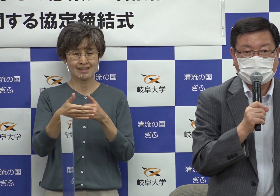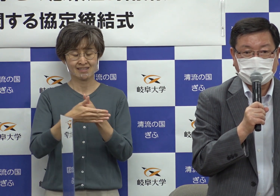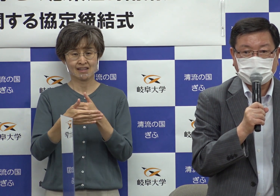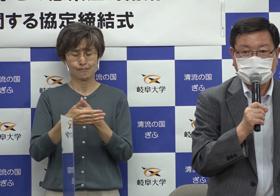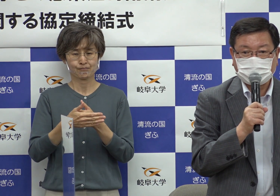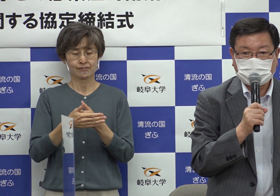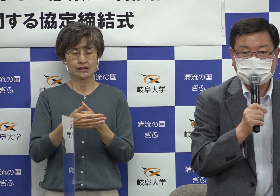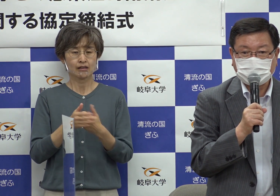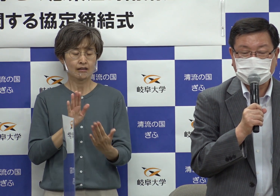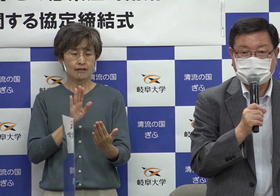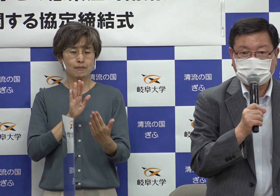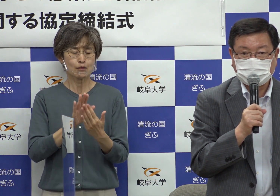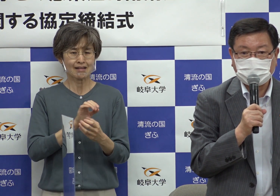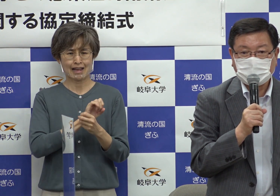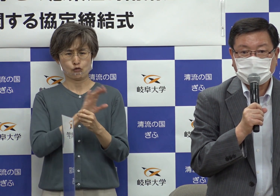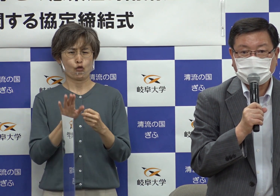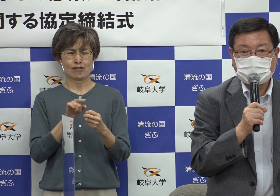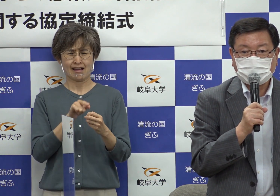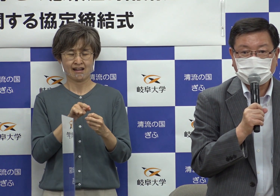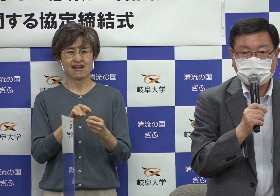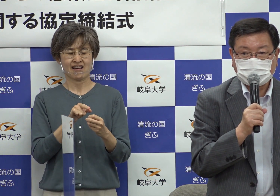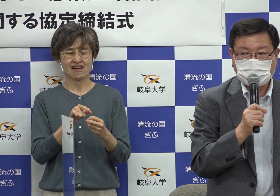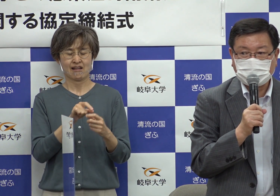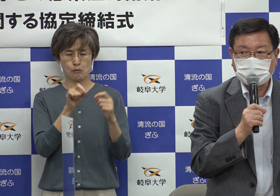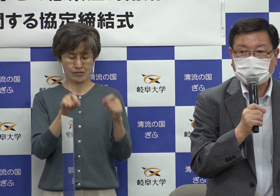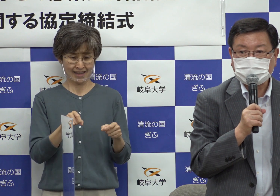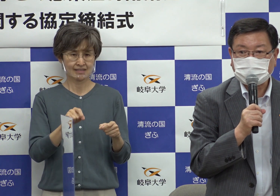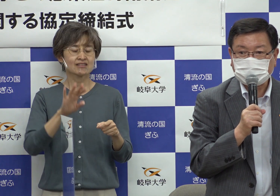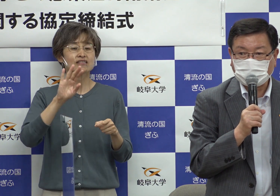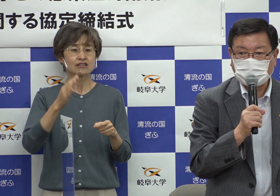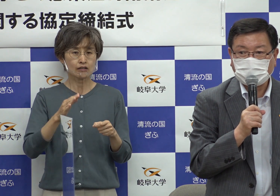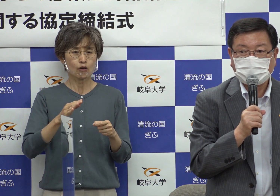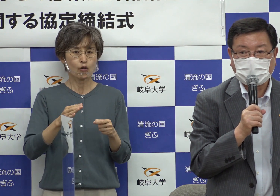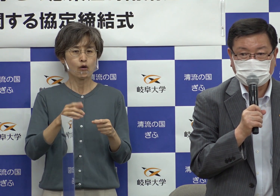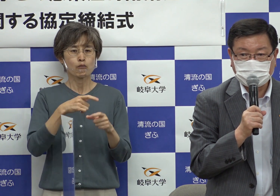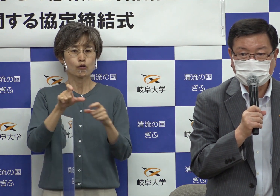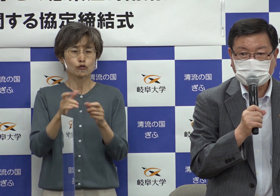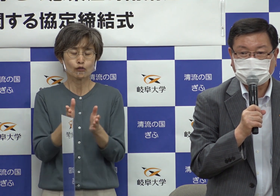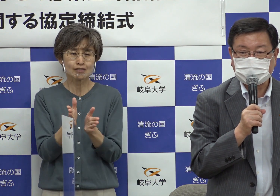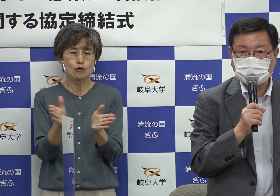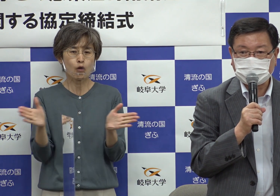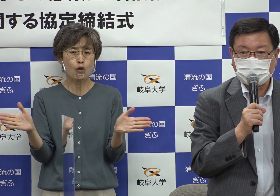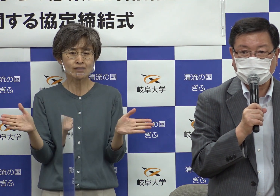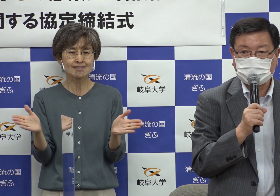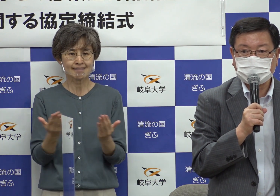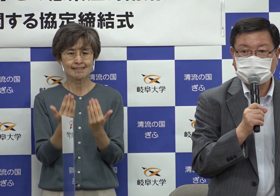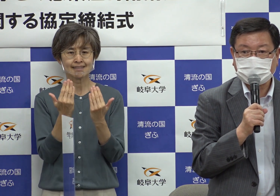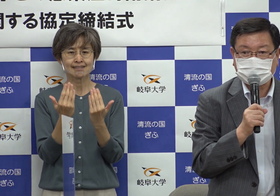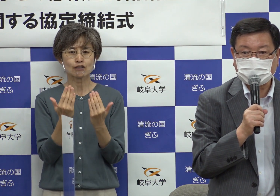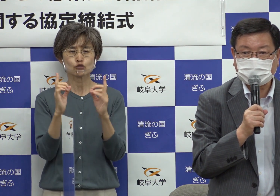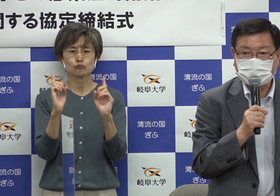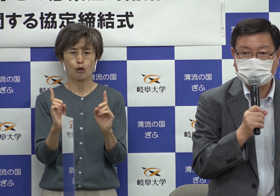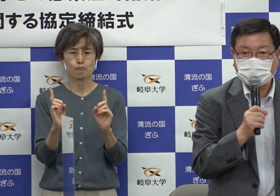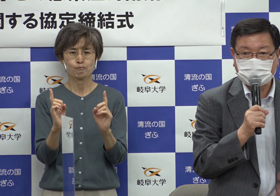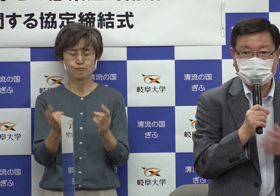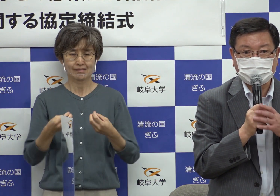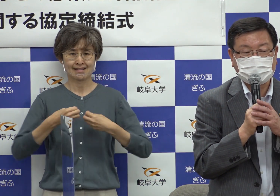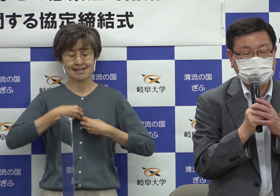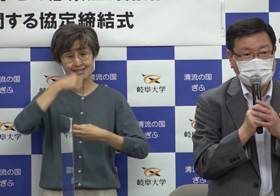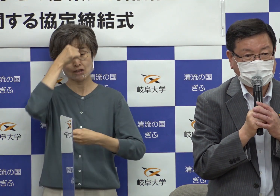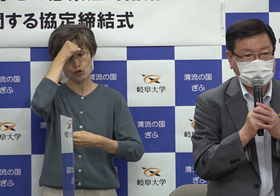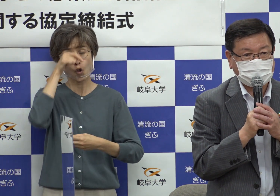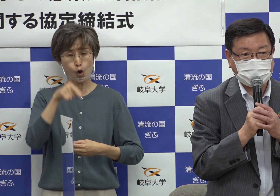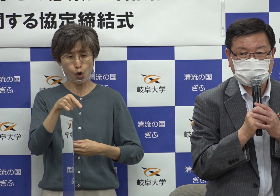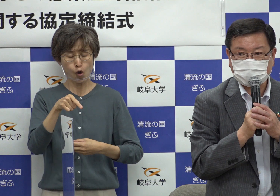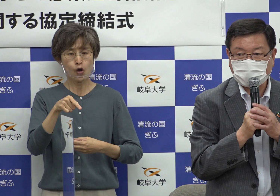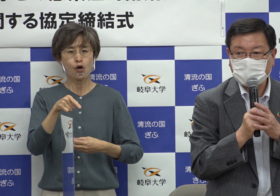にあるコロナはもちろんでございますけれども、より広い意味での感染症、学問としての感染症、人材育成、さらに研究を推